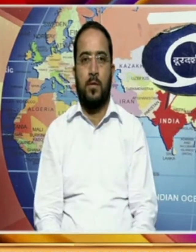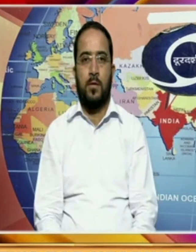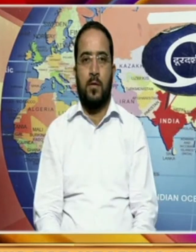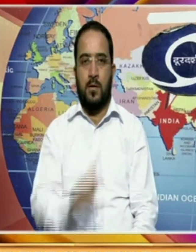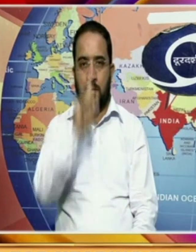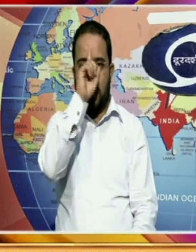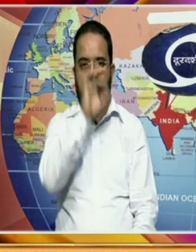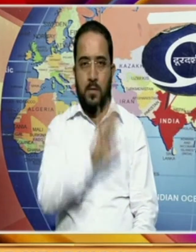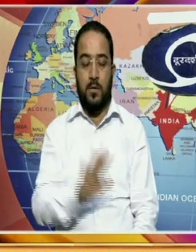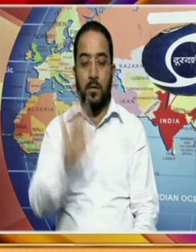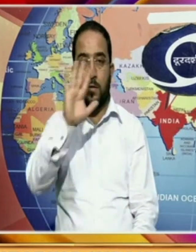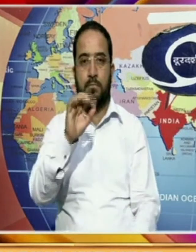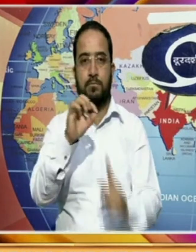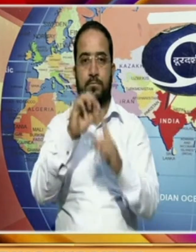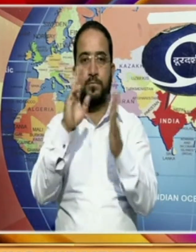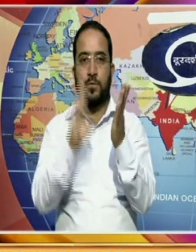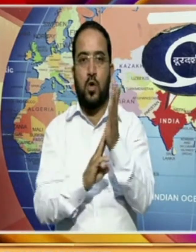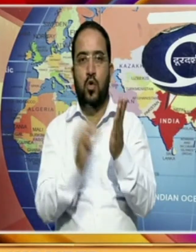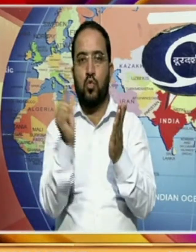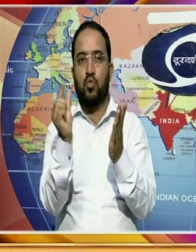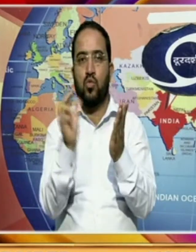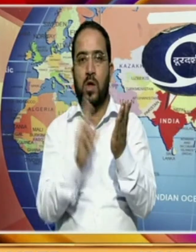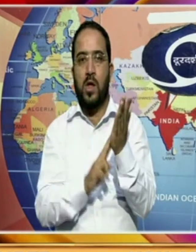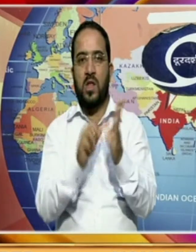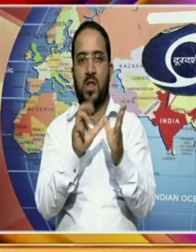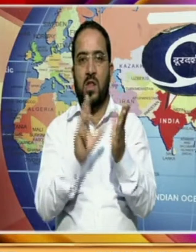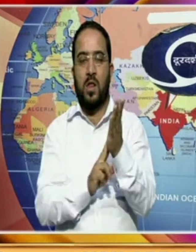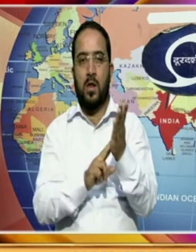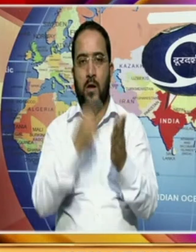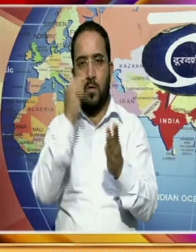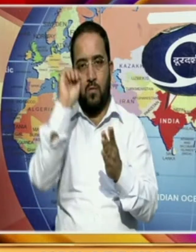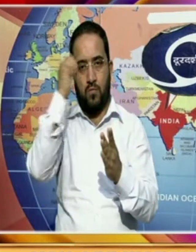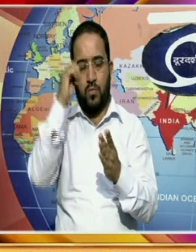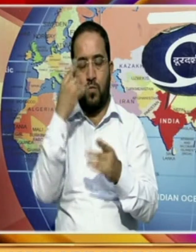भारत का कोई वज़ीर आज़म यूनान के दौरे पर जा रहा है।